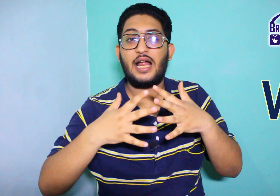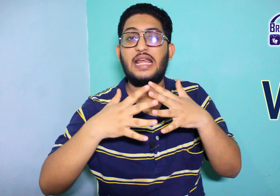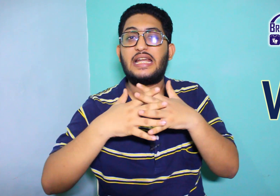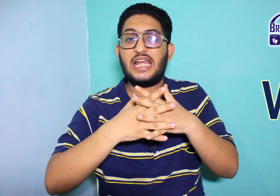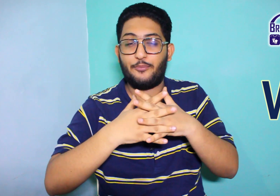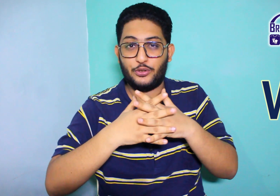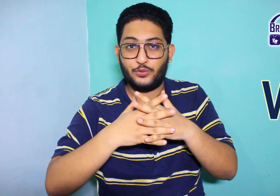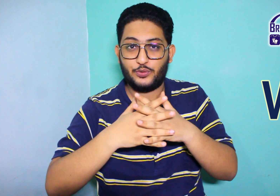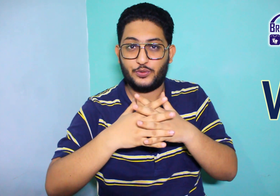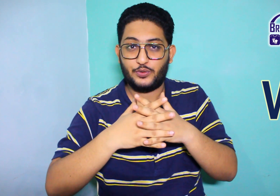W